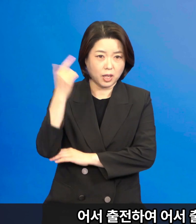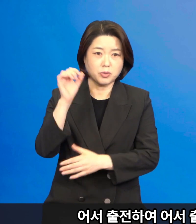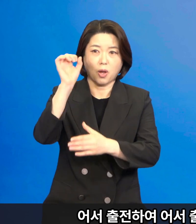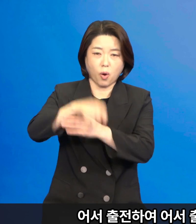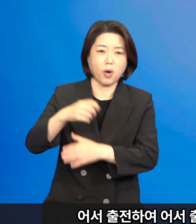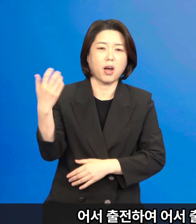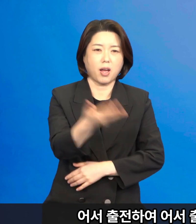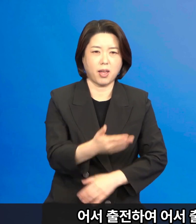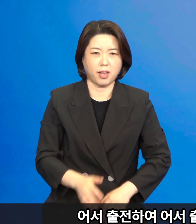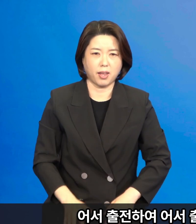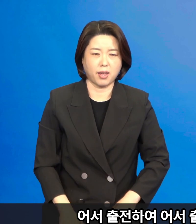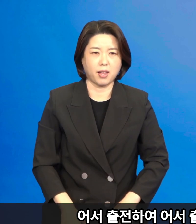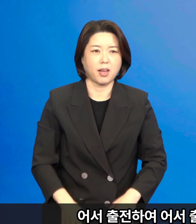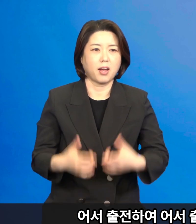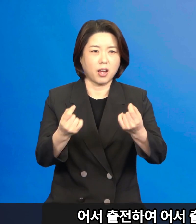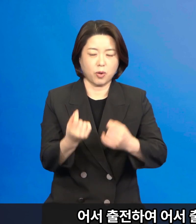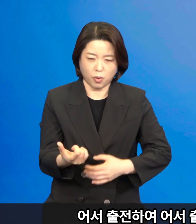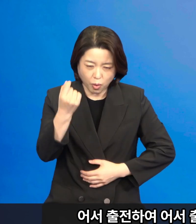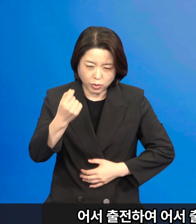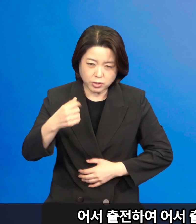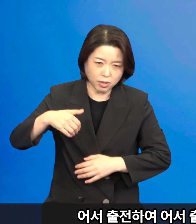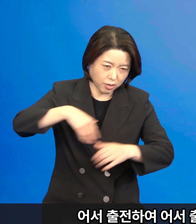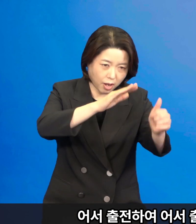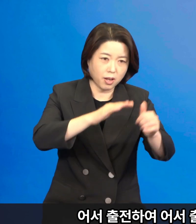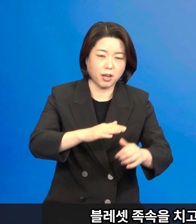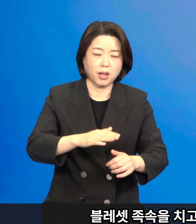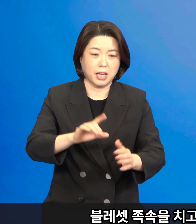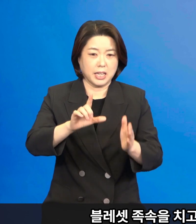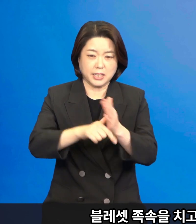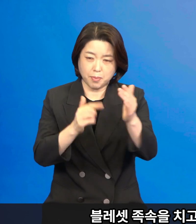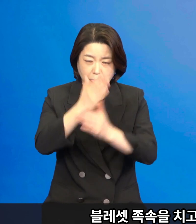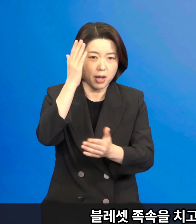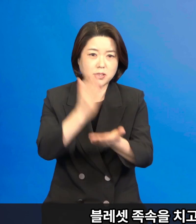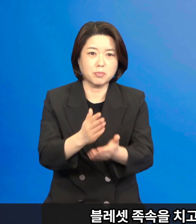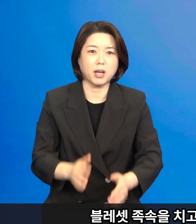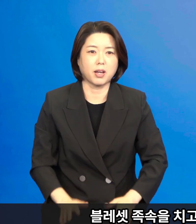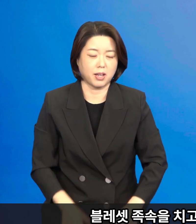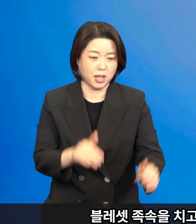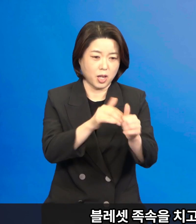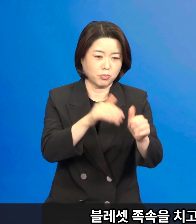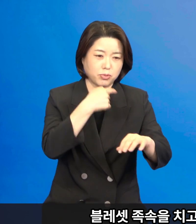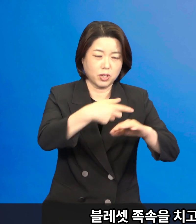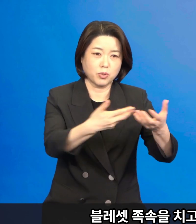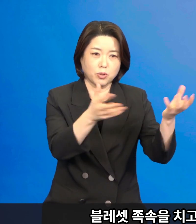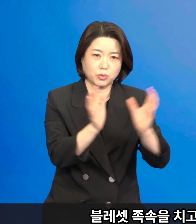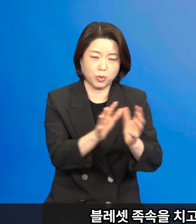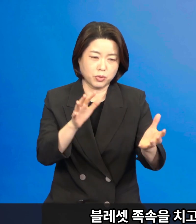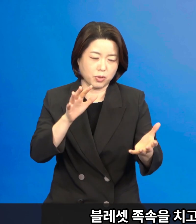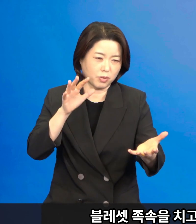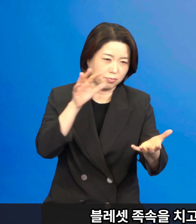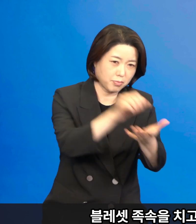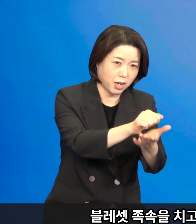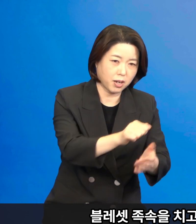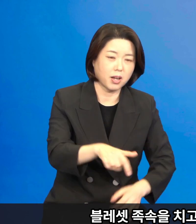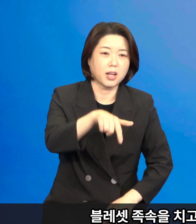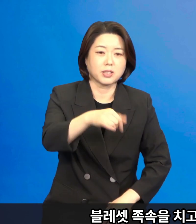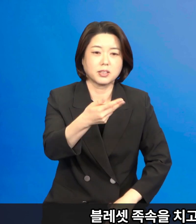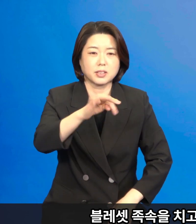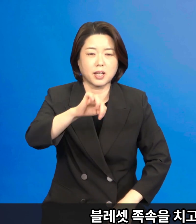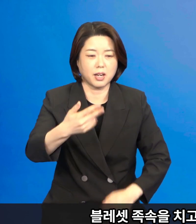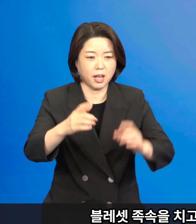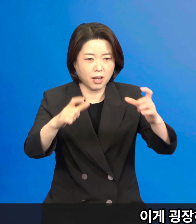하여라. 어서 출전하여, 어서 출전해라. 타이밍을 놓치지 말아라. 블레셋 족속을 치고 그일라를 구해 주도록